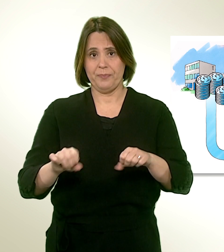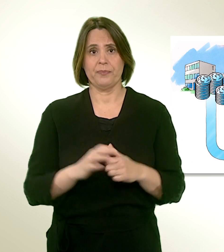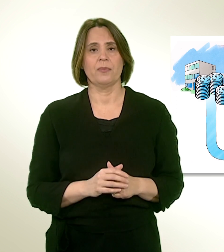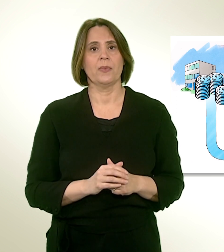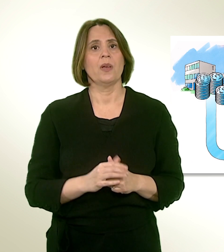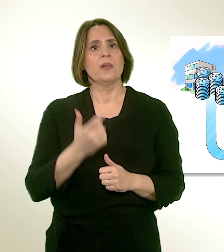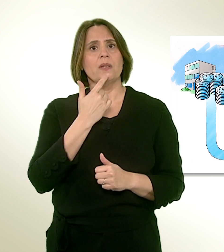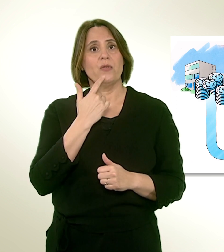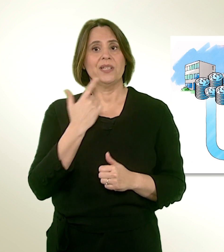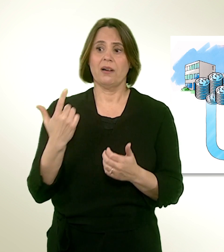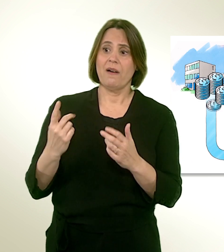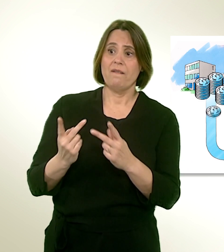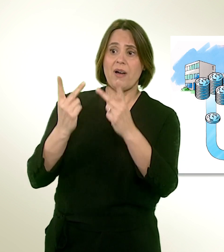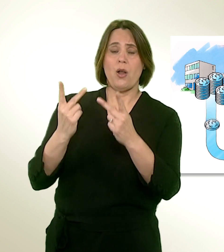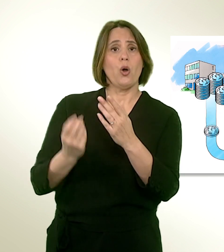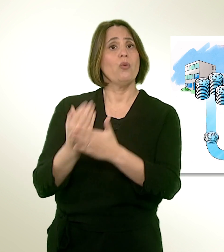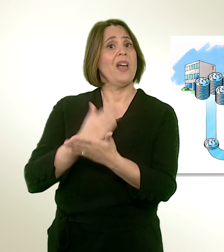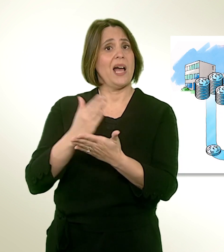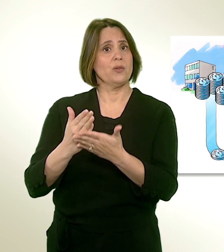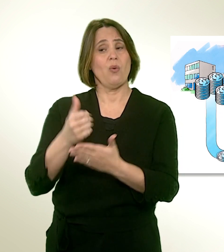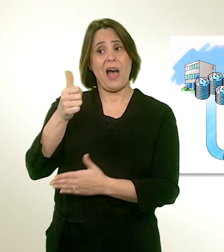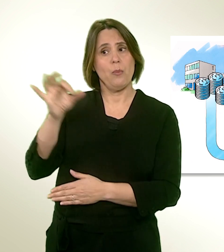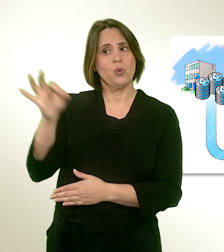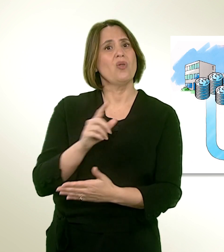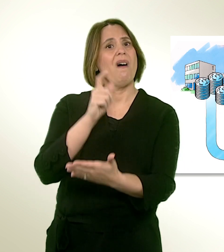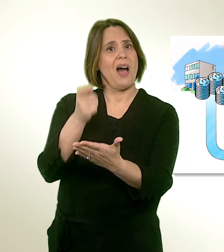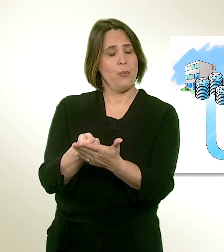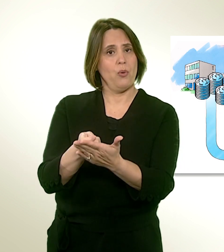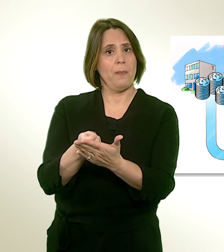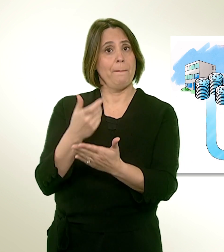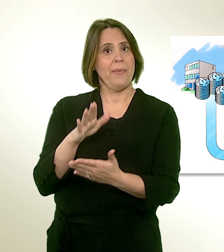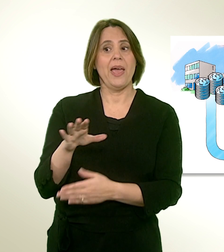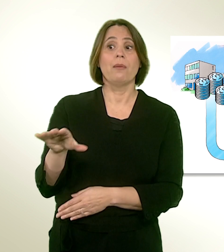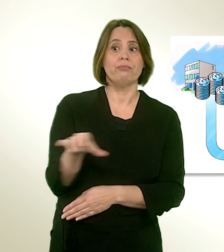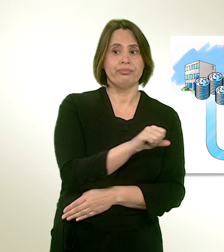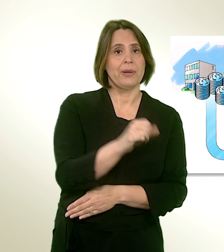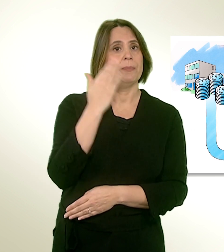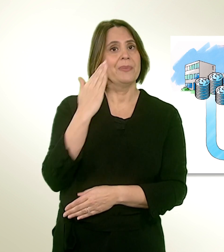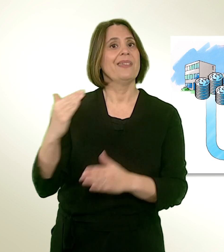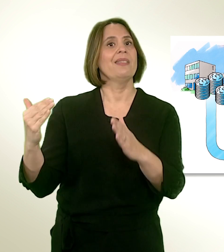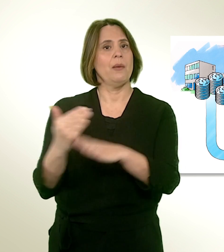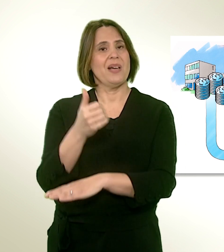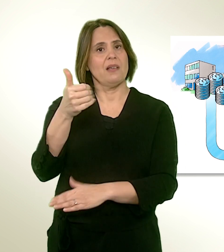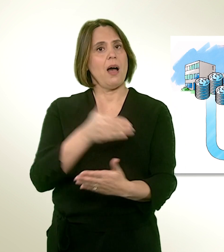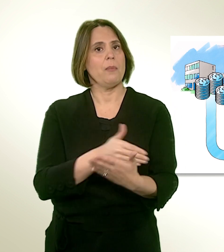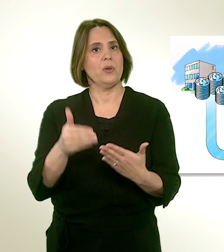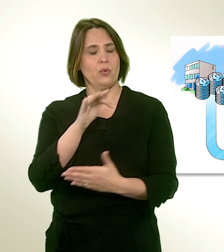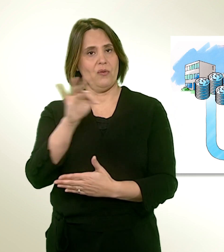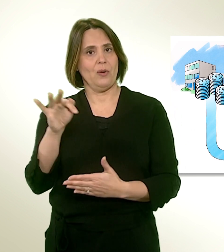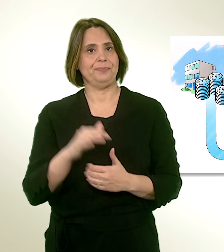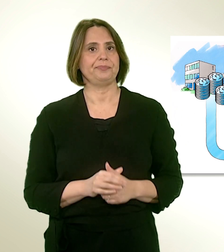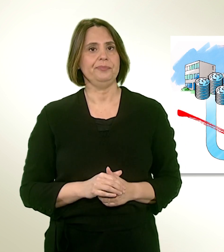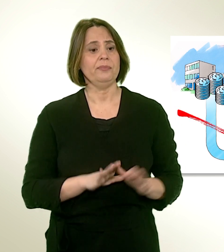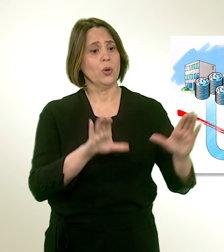à 1% de la valeur des nouvelles actions. Il n'est toutefois perçu que lorsque le montant des fonds levés dépasse 1 million de francs.